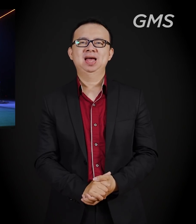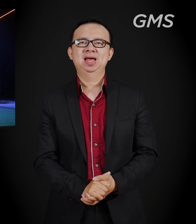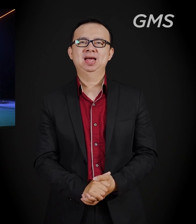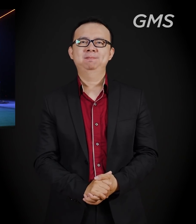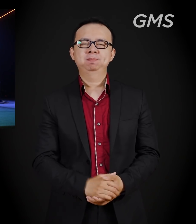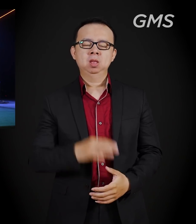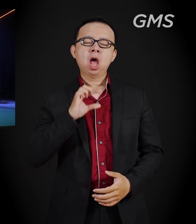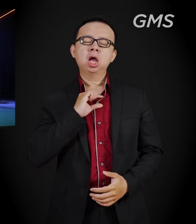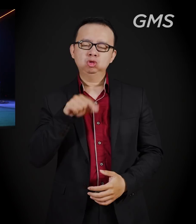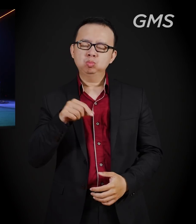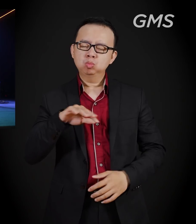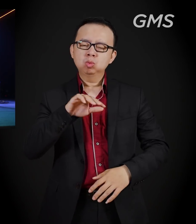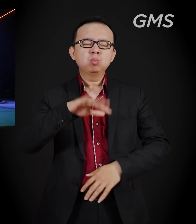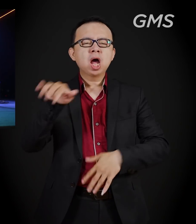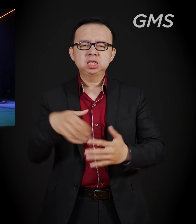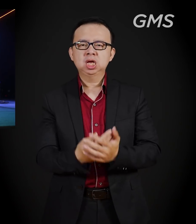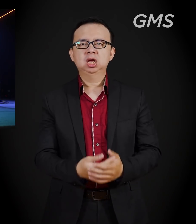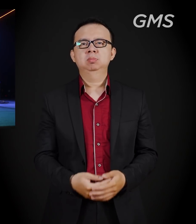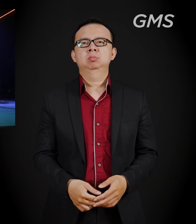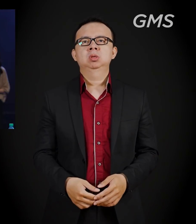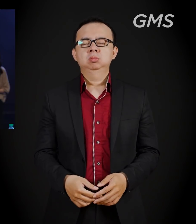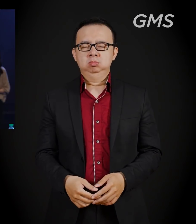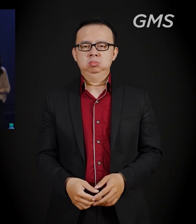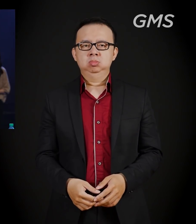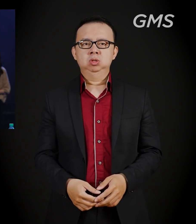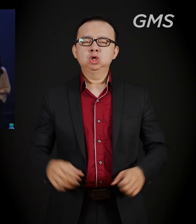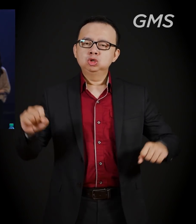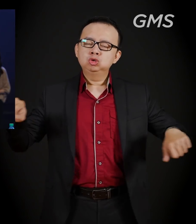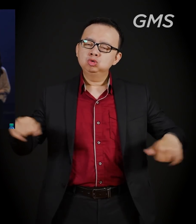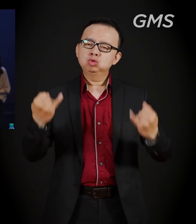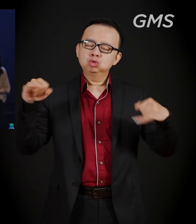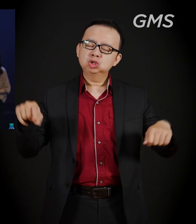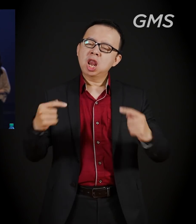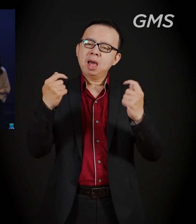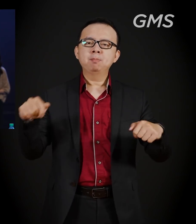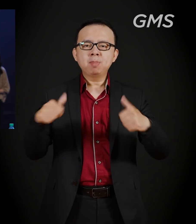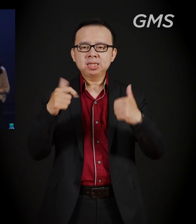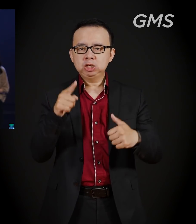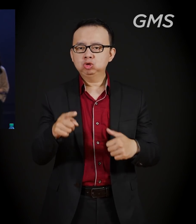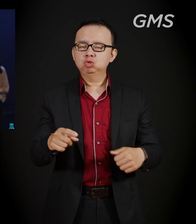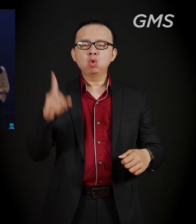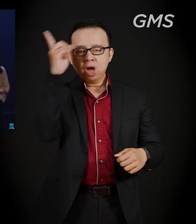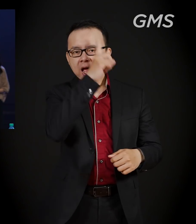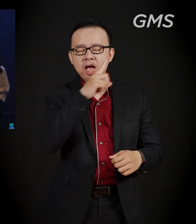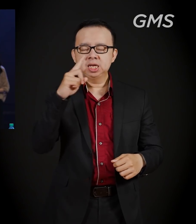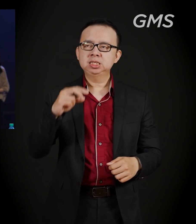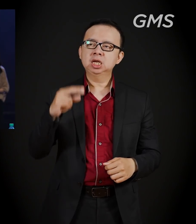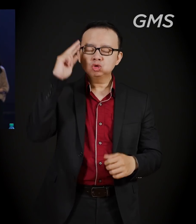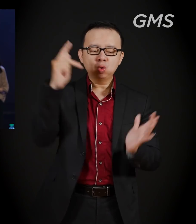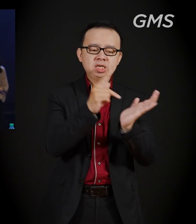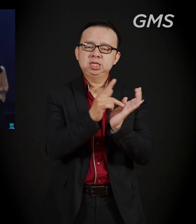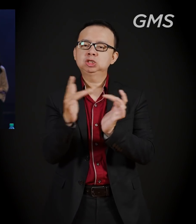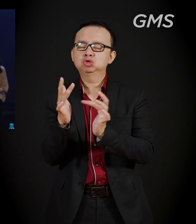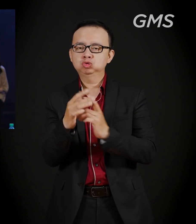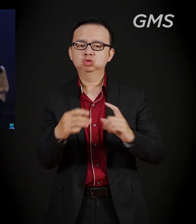boleh banyak, agama boleh banyak, rasul boleh banyak, juru selamat hanyalah Yesus Kristus Tuhan dan